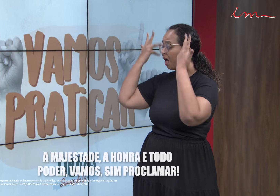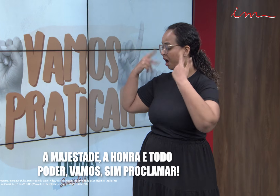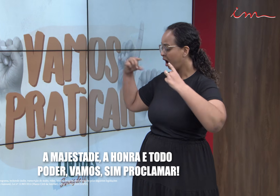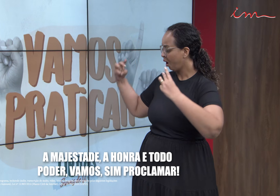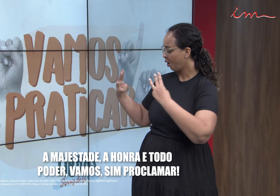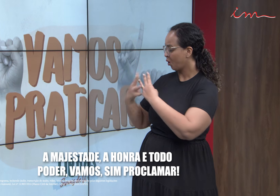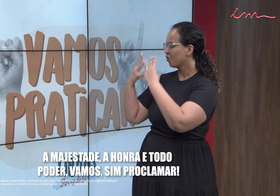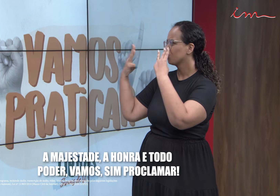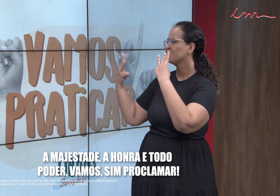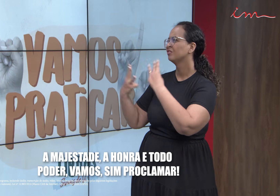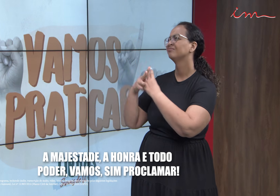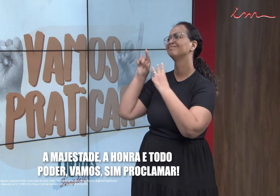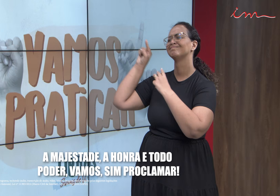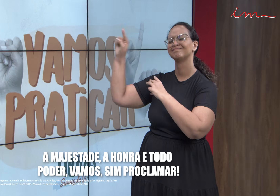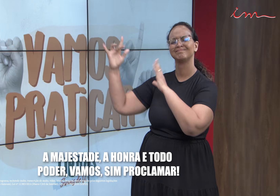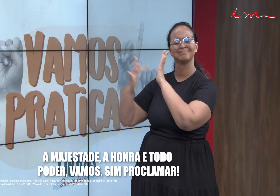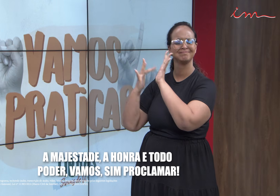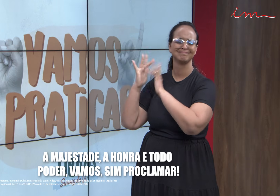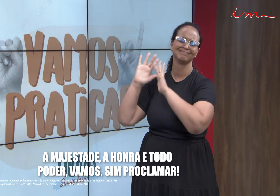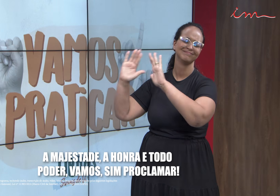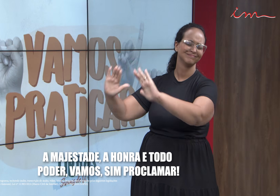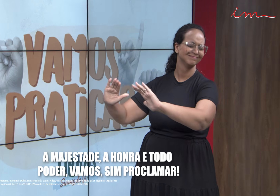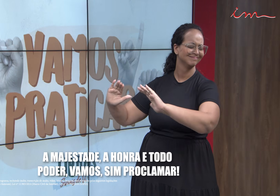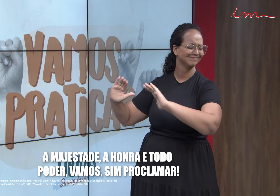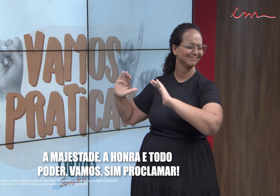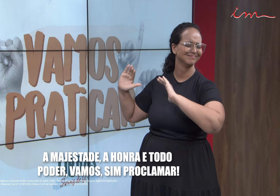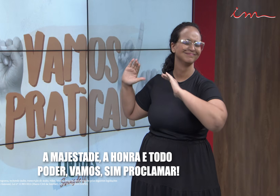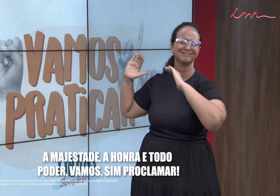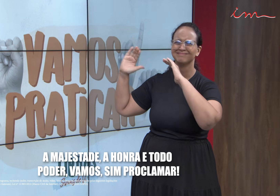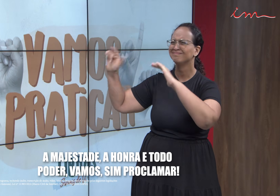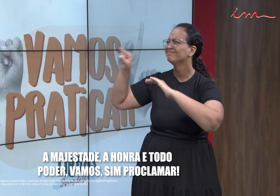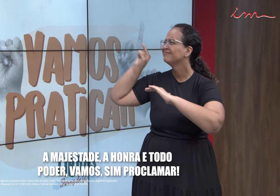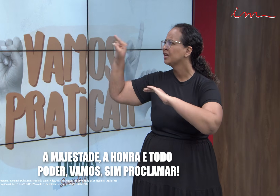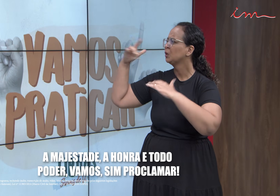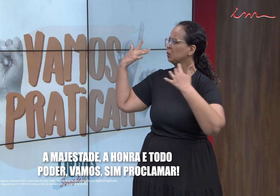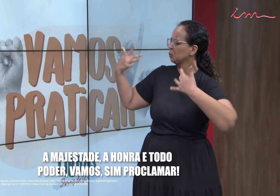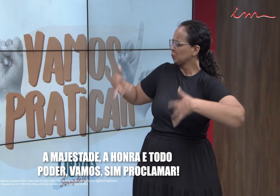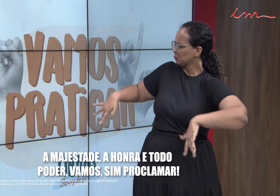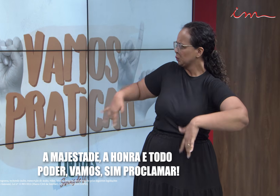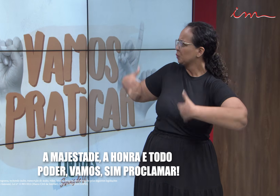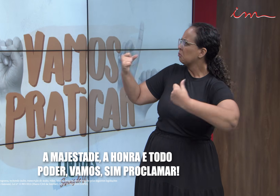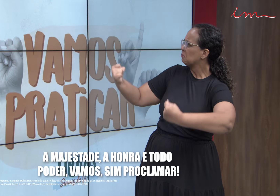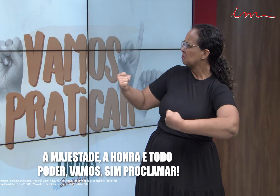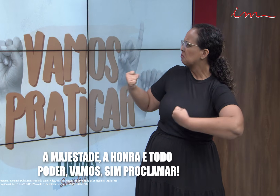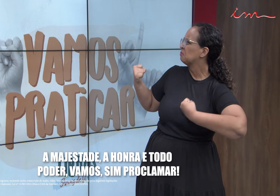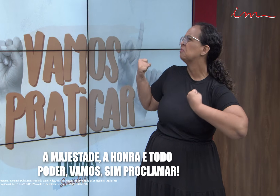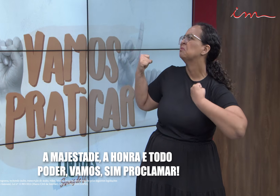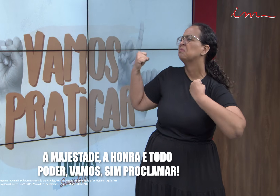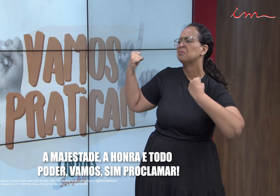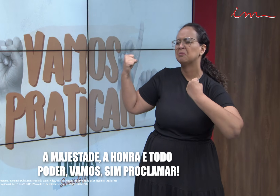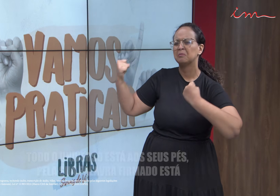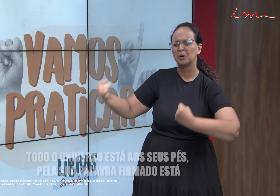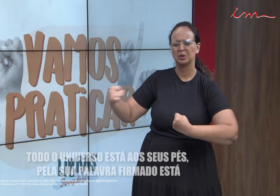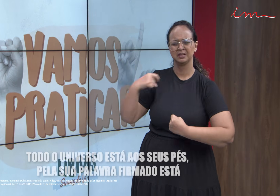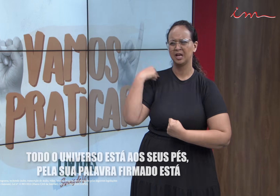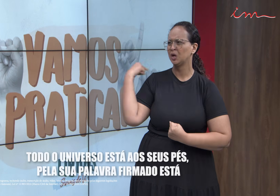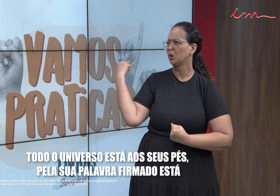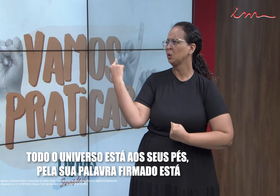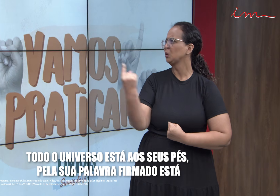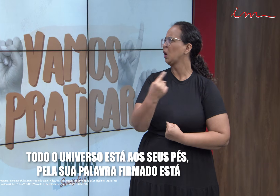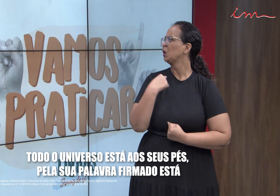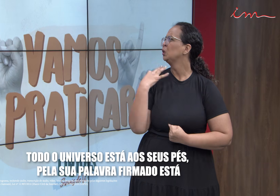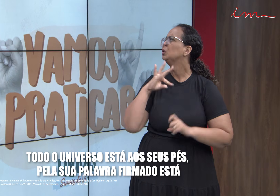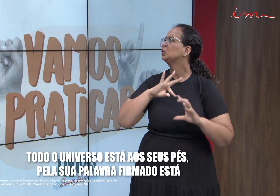a majestade, a honra e todo o poder. Vamos sim proclamar, todo